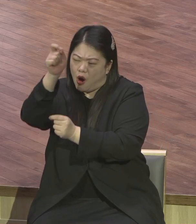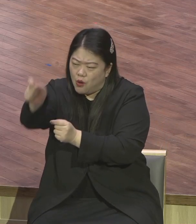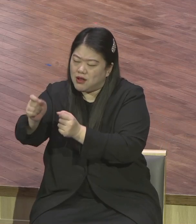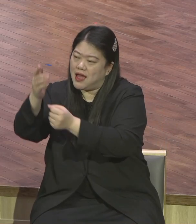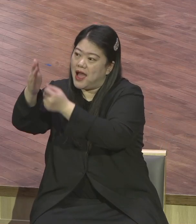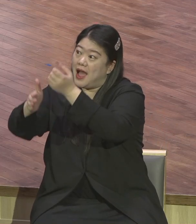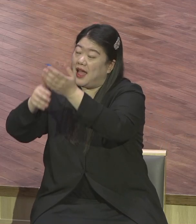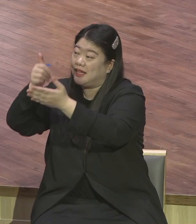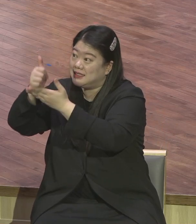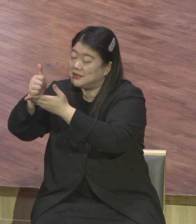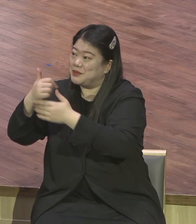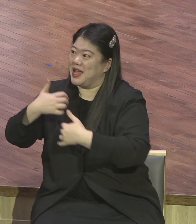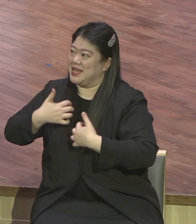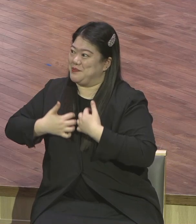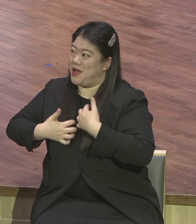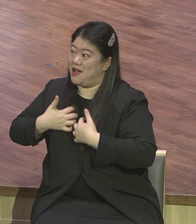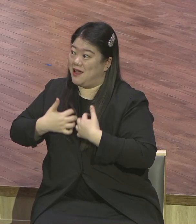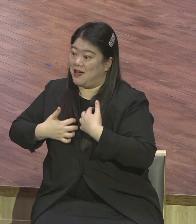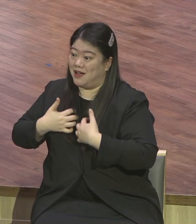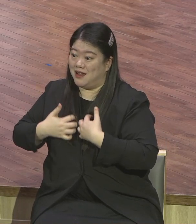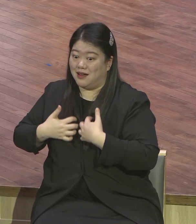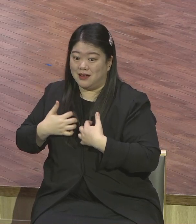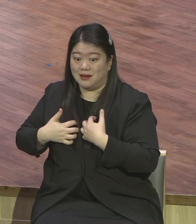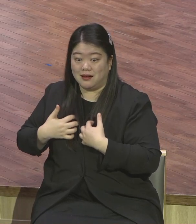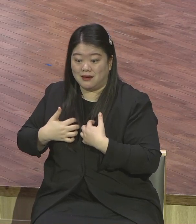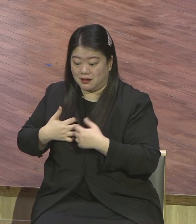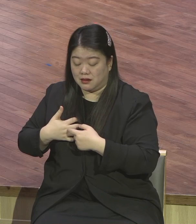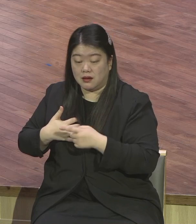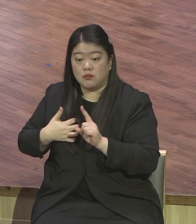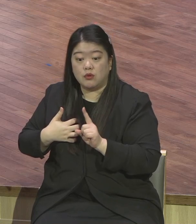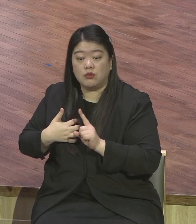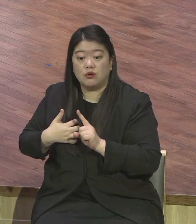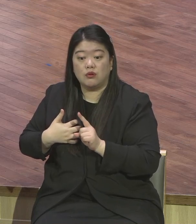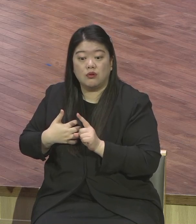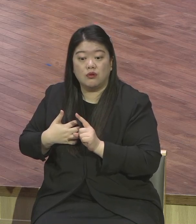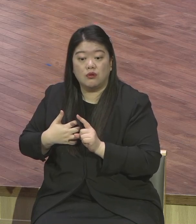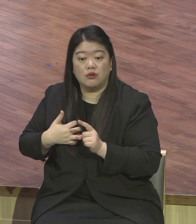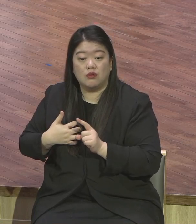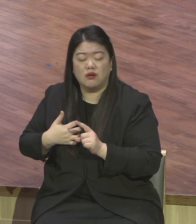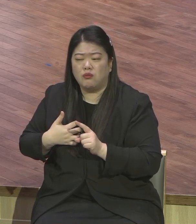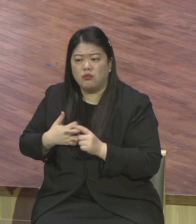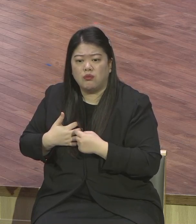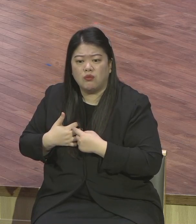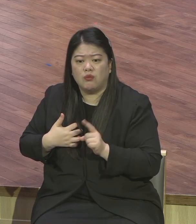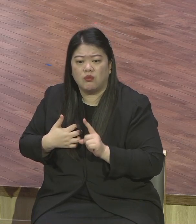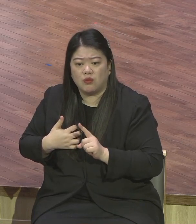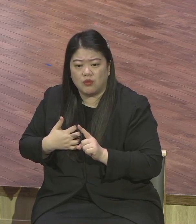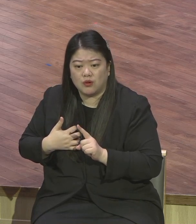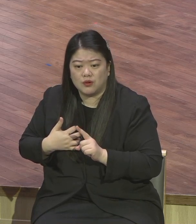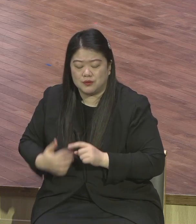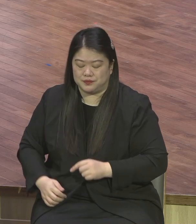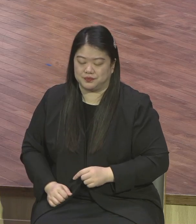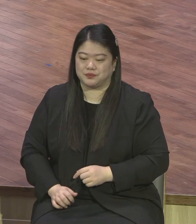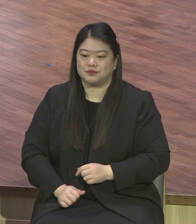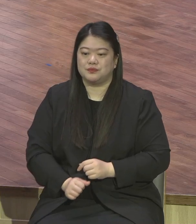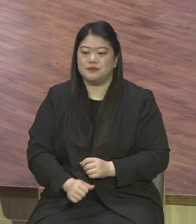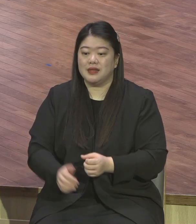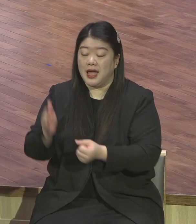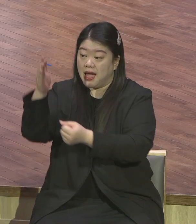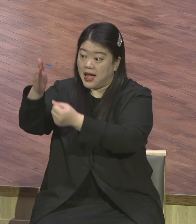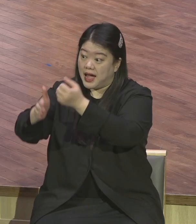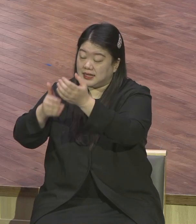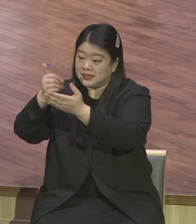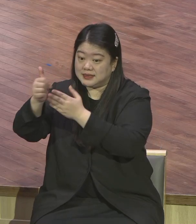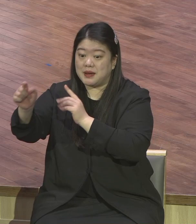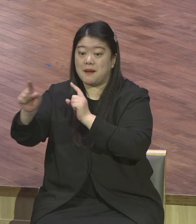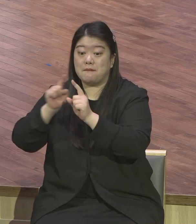여호와로 인하여 기뻐하는 것이 뭡니까? 제 2문에 나와 답이 있어요. 신구약 성경에 기록된 하나님의